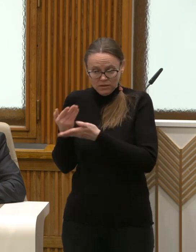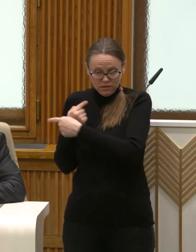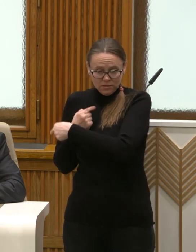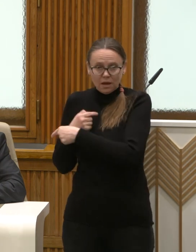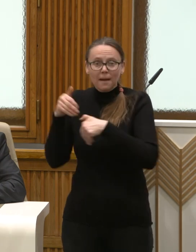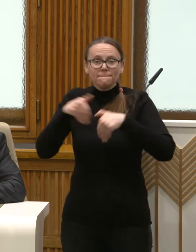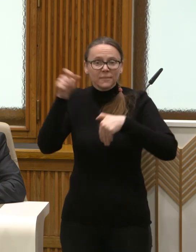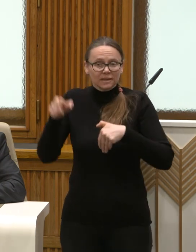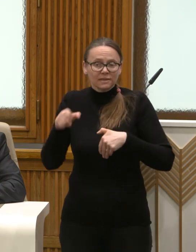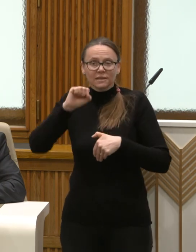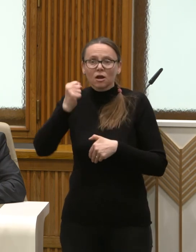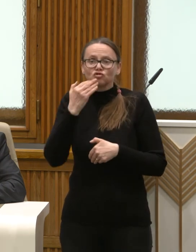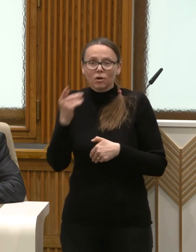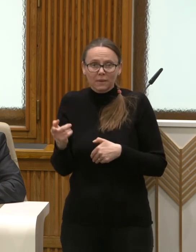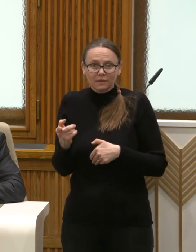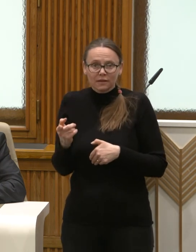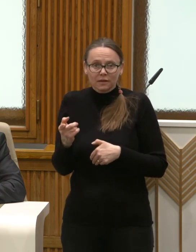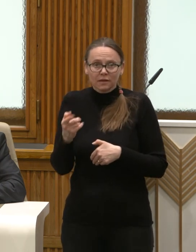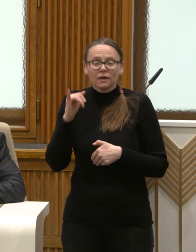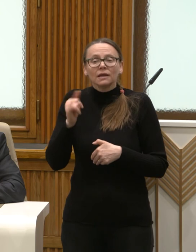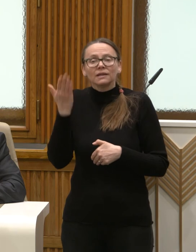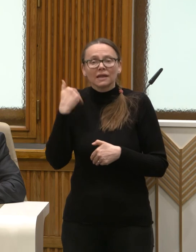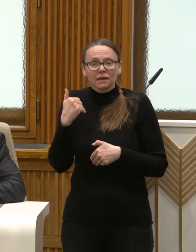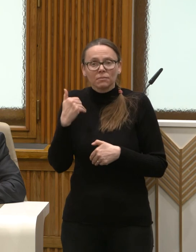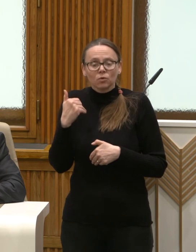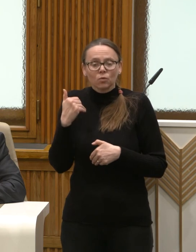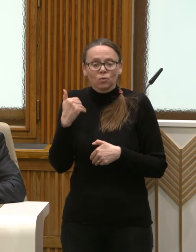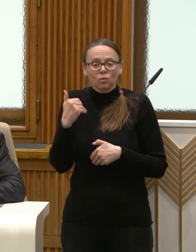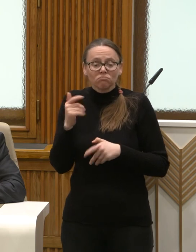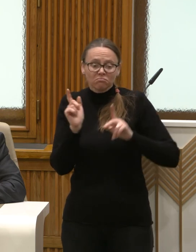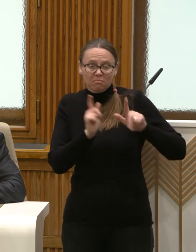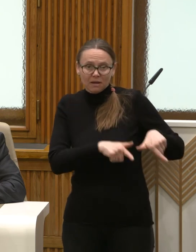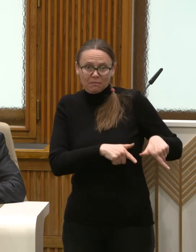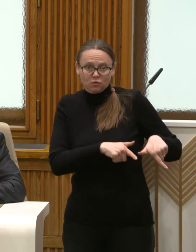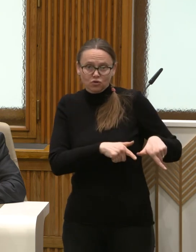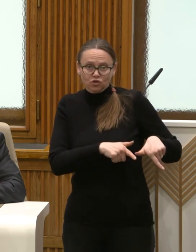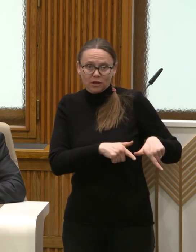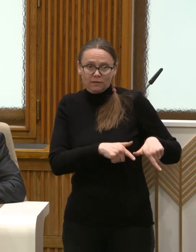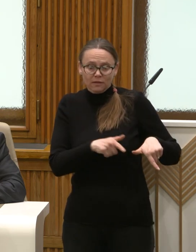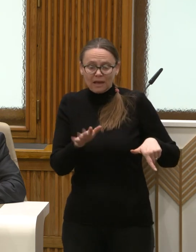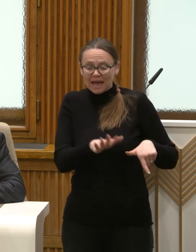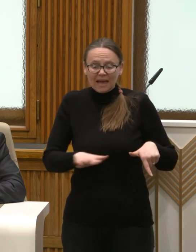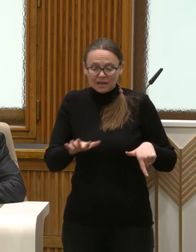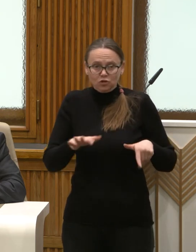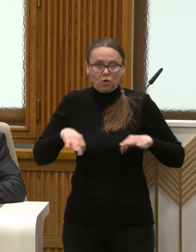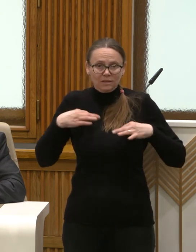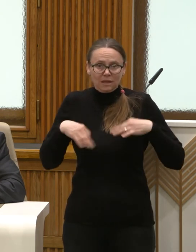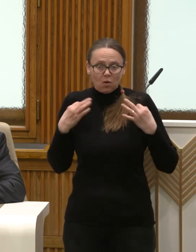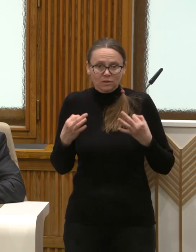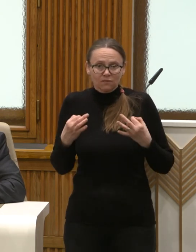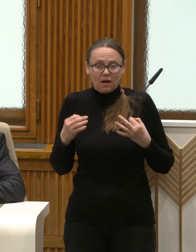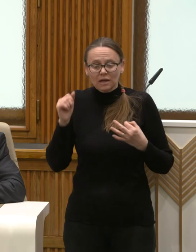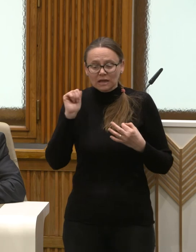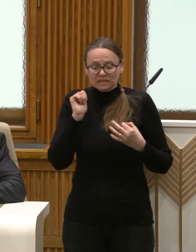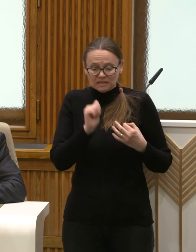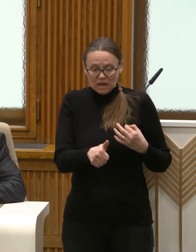ministra Šabedra, da je bil nekako prepuščen resor zdravstva